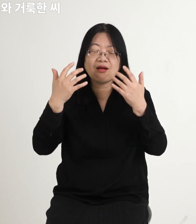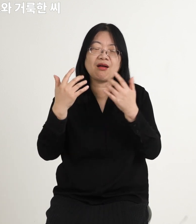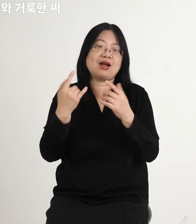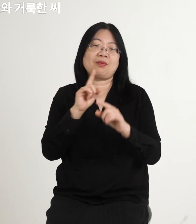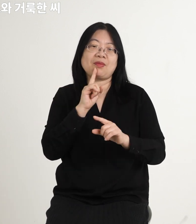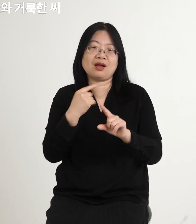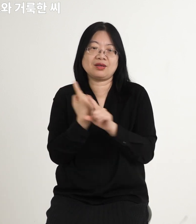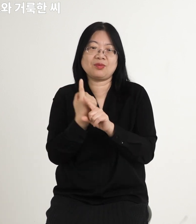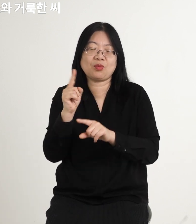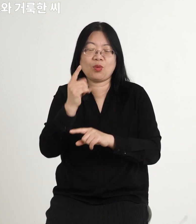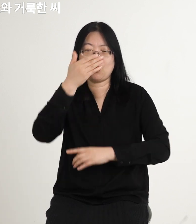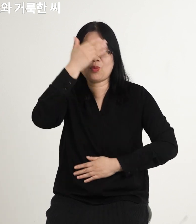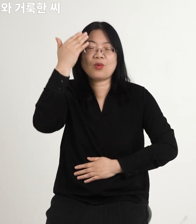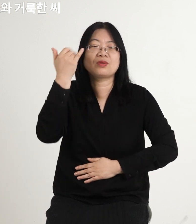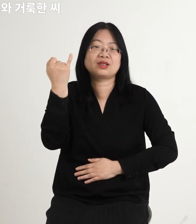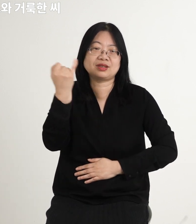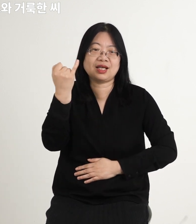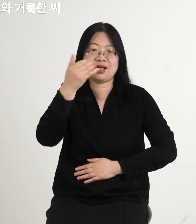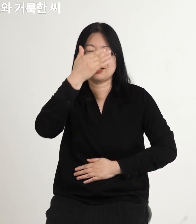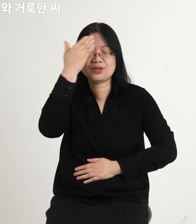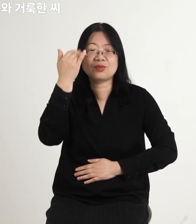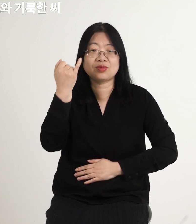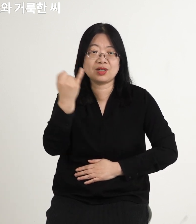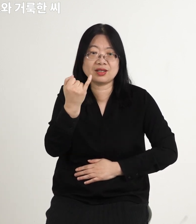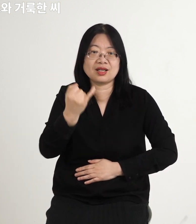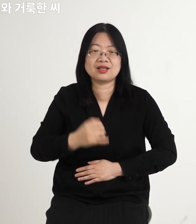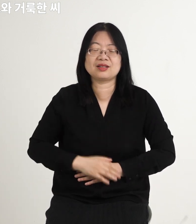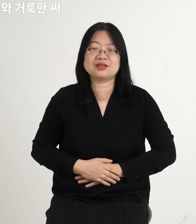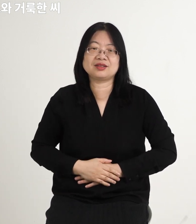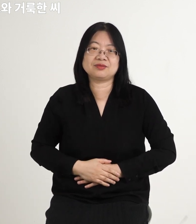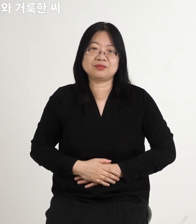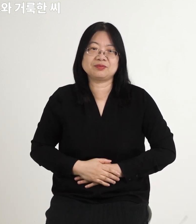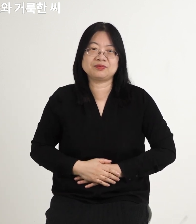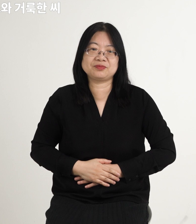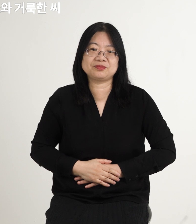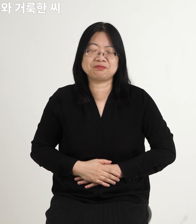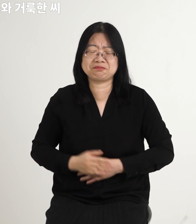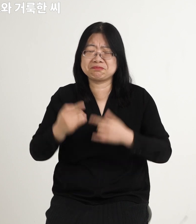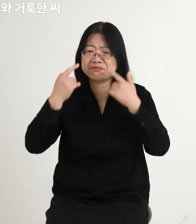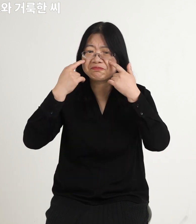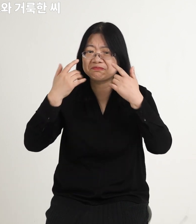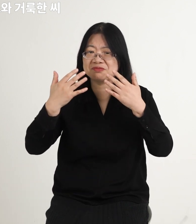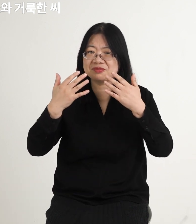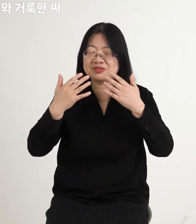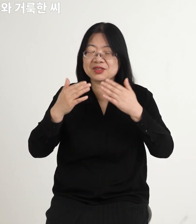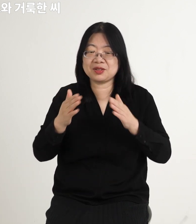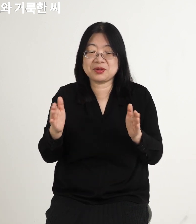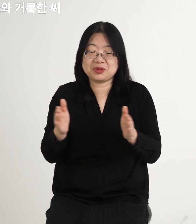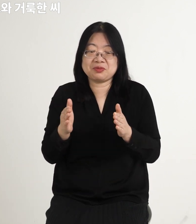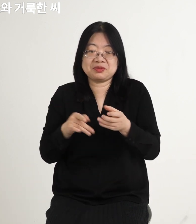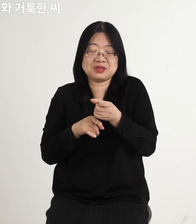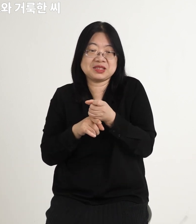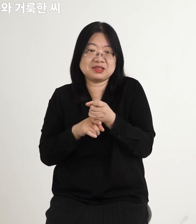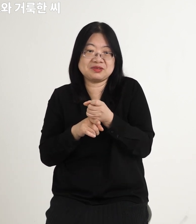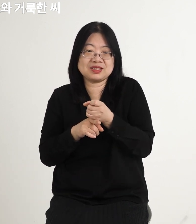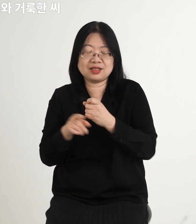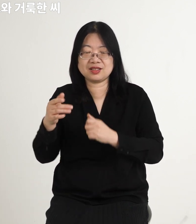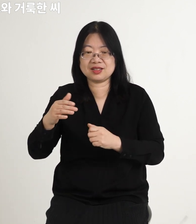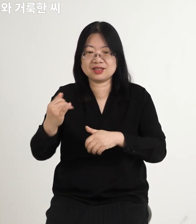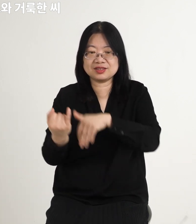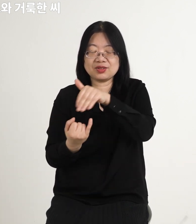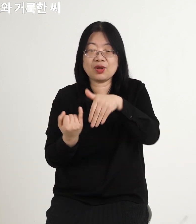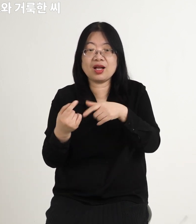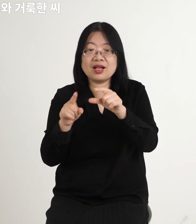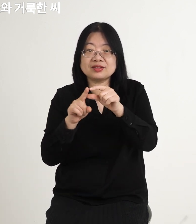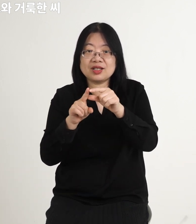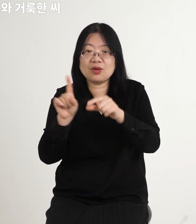번역은 젊은 여자, 젊은 여자. 근데 정확하게 좁은 의미에서의 처녀라는